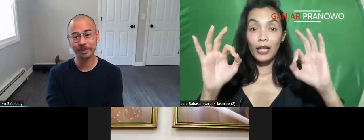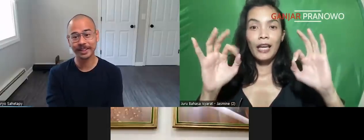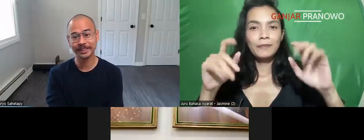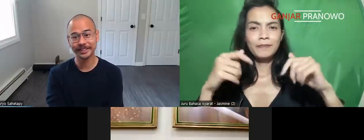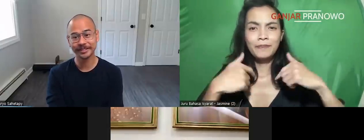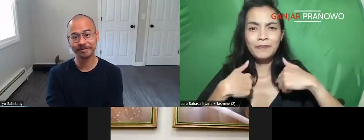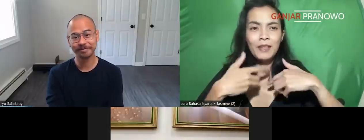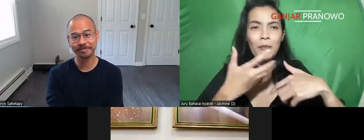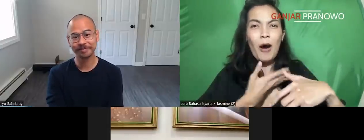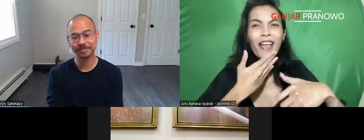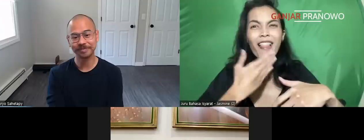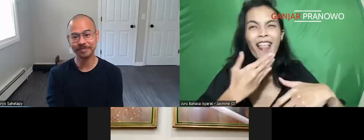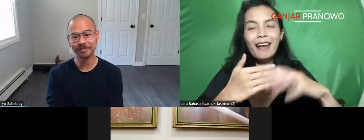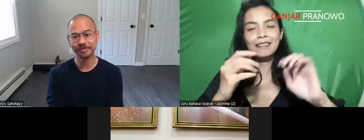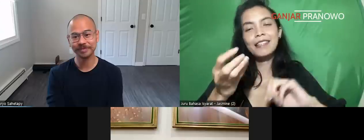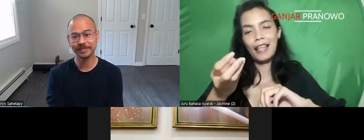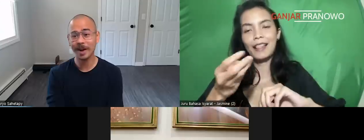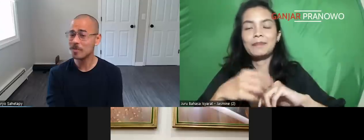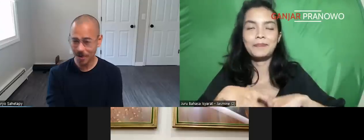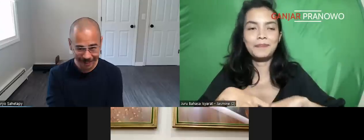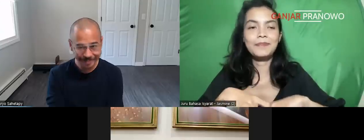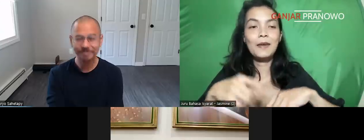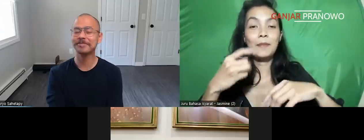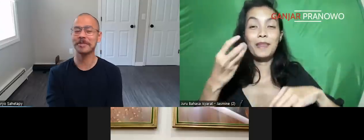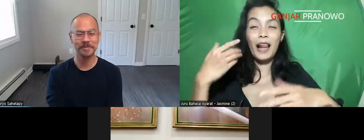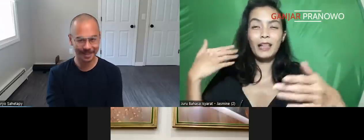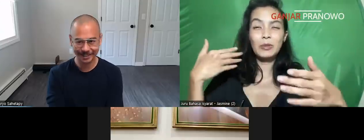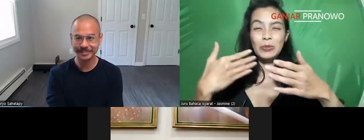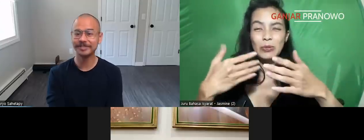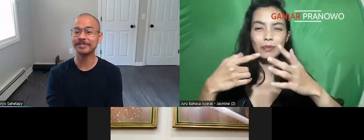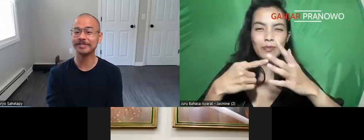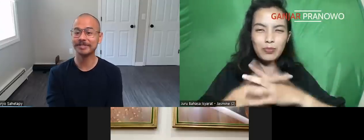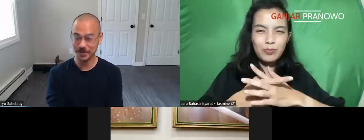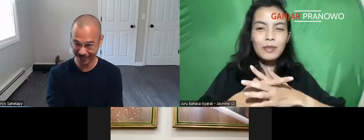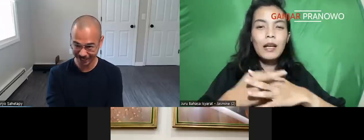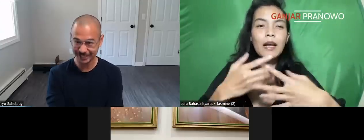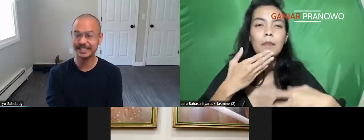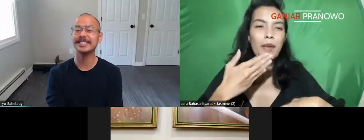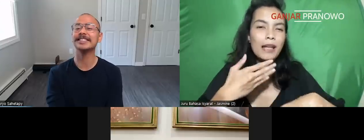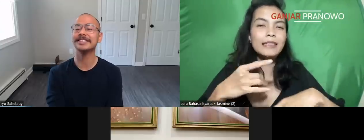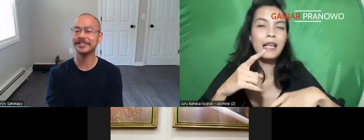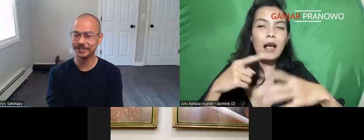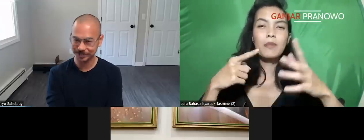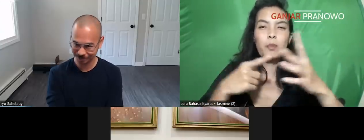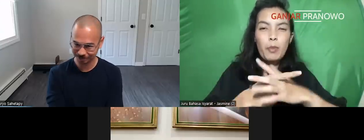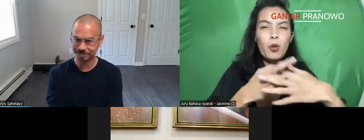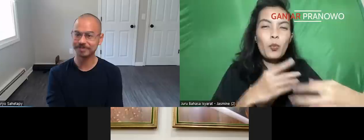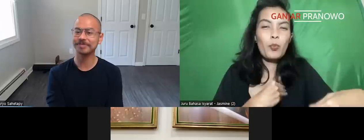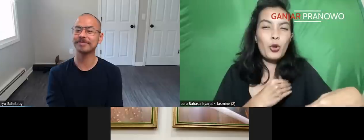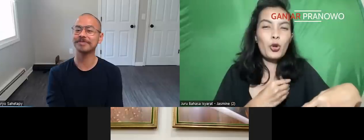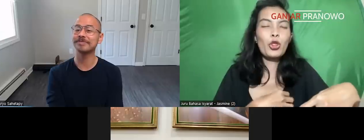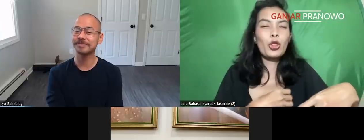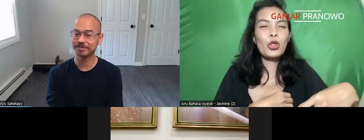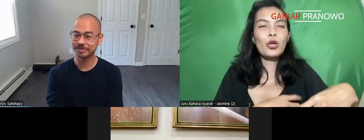sedikit nanya-nanya nih ini kan kita mau pemilu ya Surya ya biasanya kalau Pemilu Menurutmu apa sih